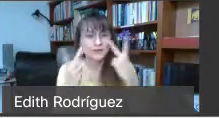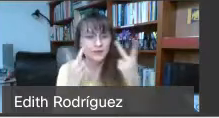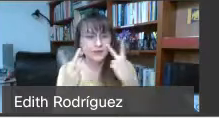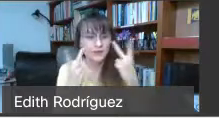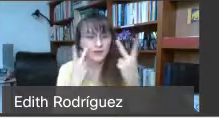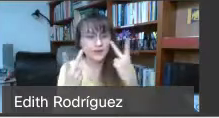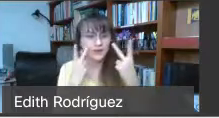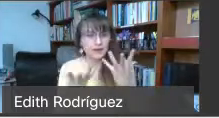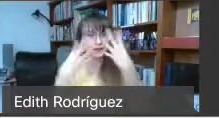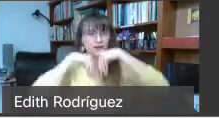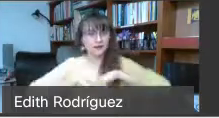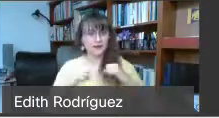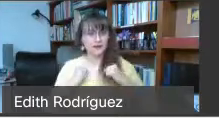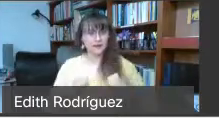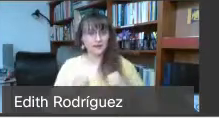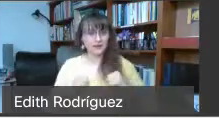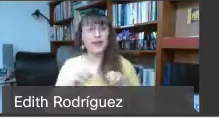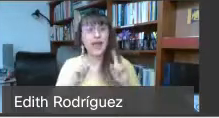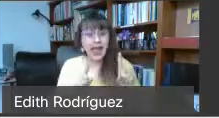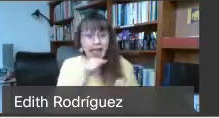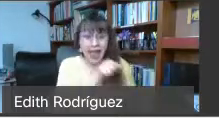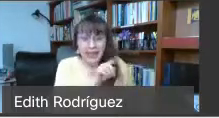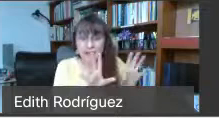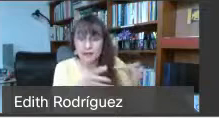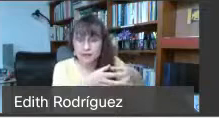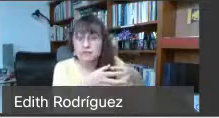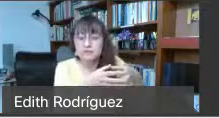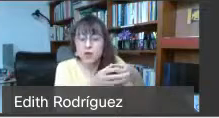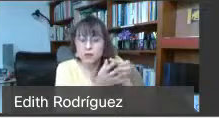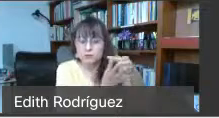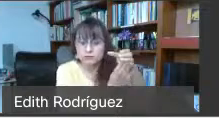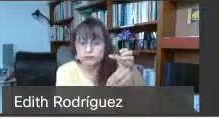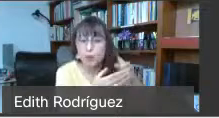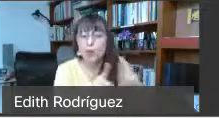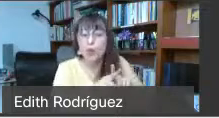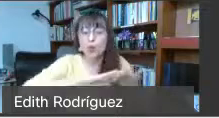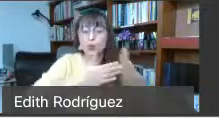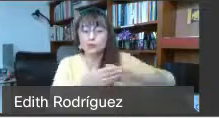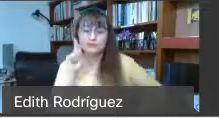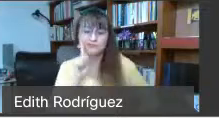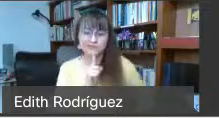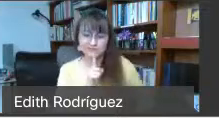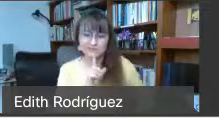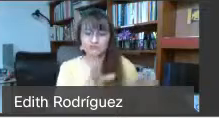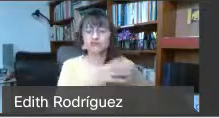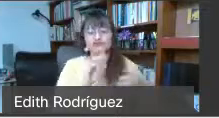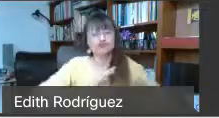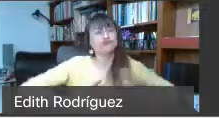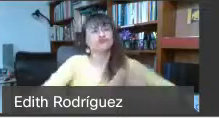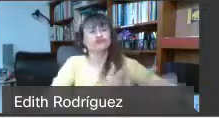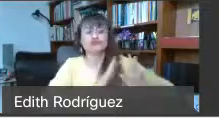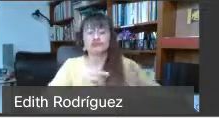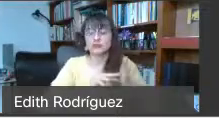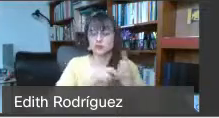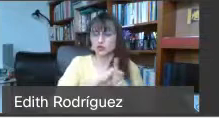También eso la hace ser rica. La lengua de señas es una experiencia visual enorme y es